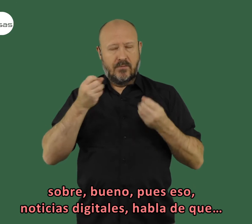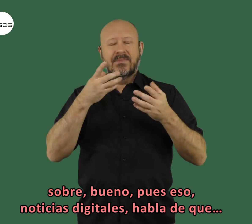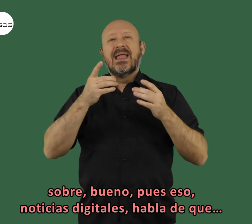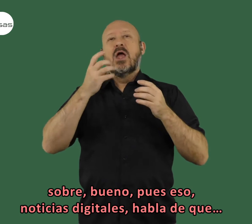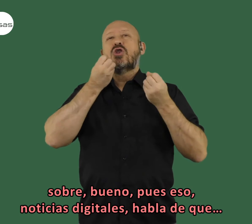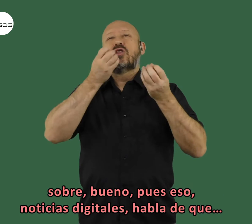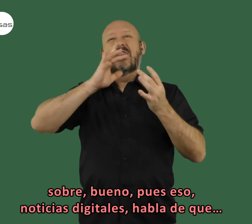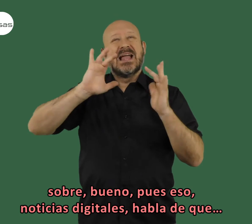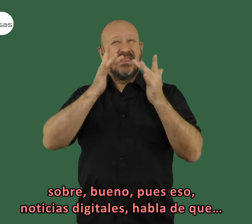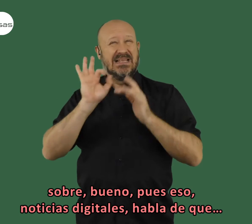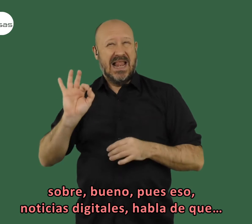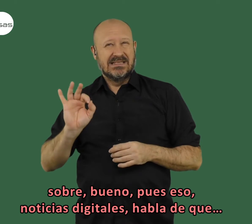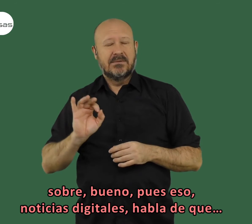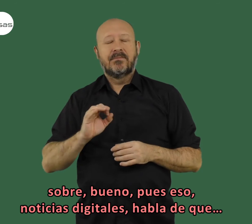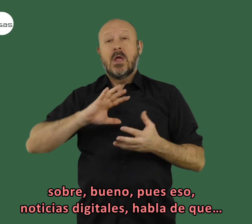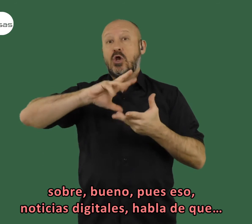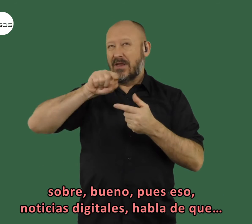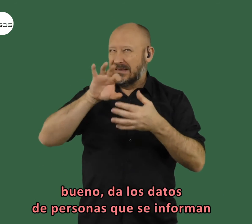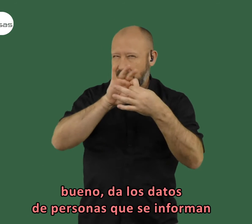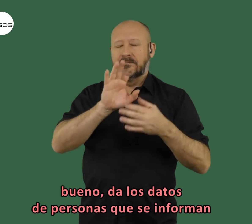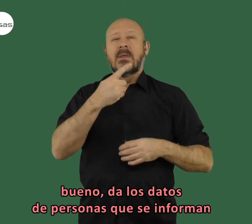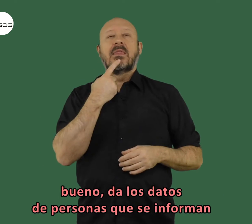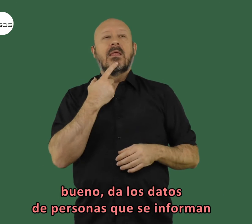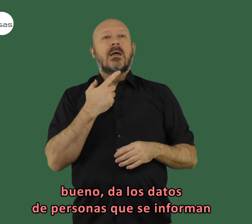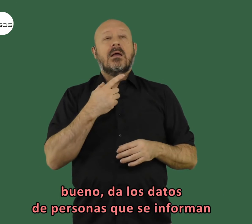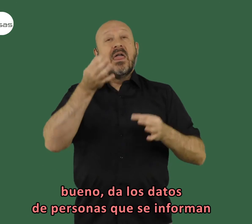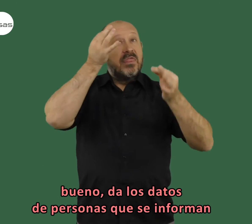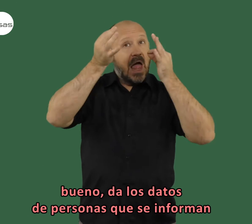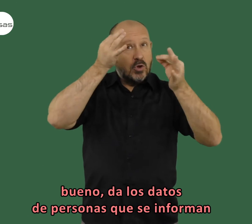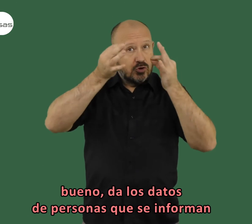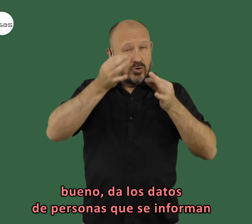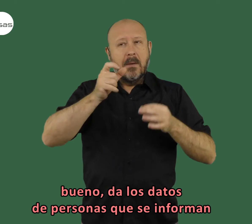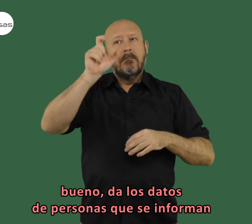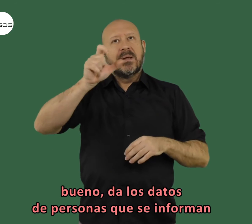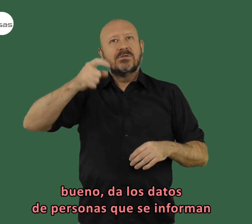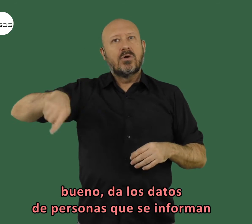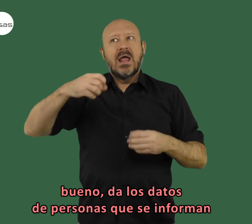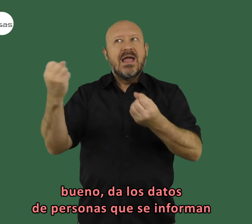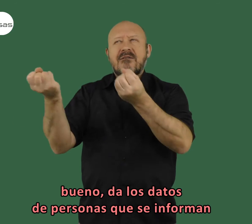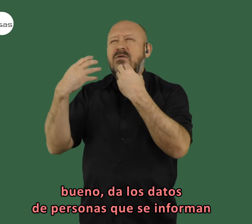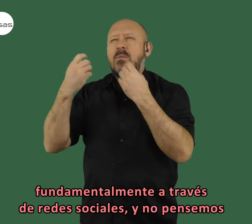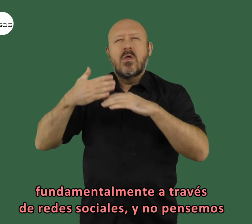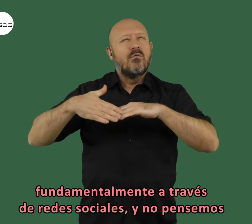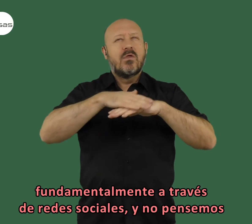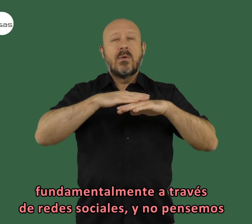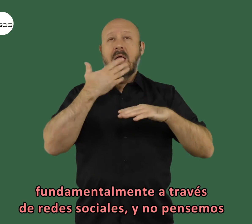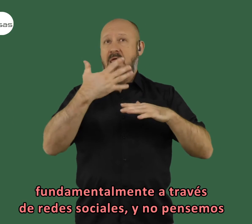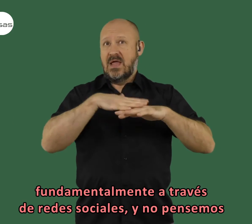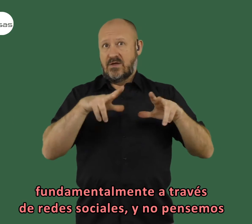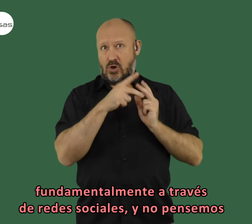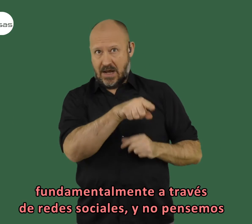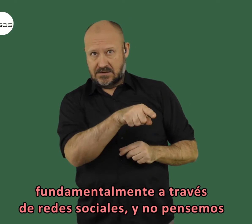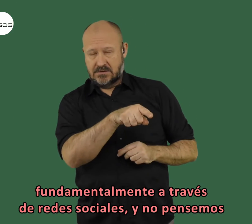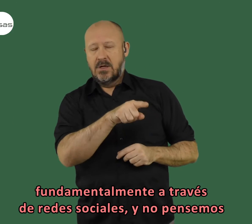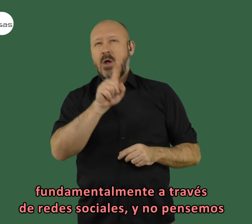sobre, bueno, pues eso, noticias digitales, habla de que, bueno, da los datos de personas que se informan fundamentalmente a través de